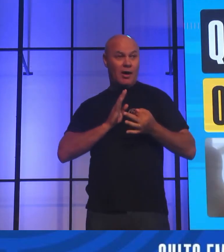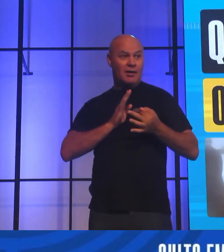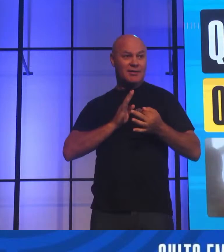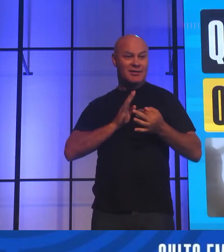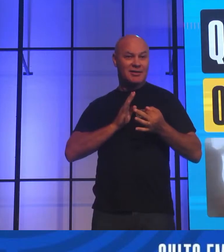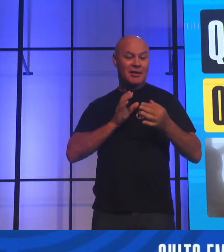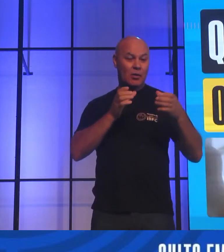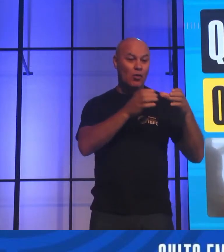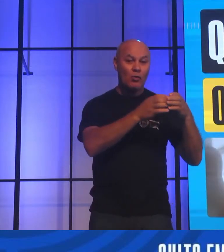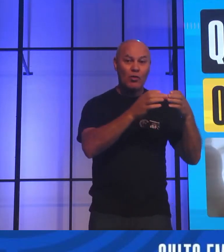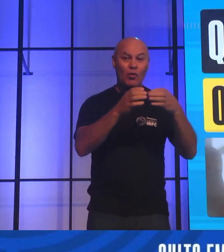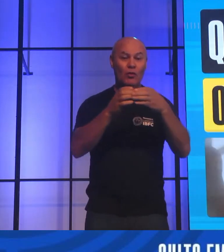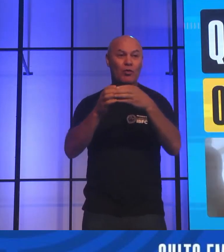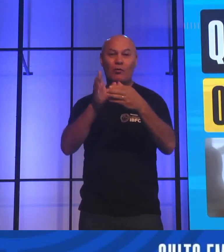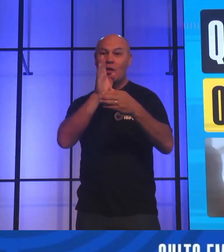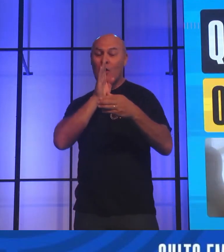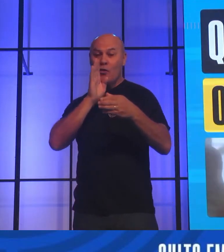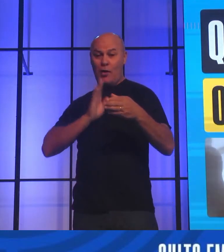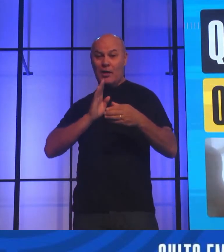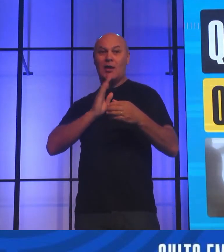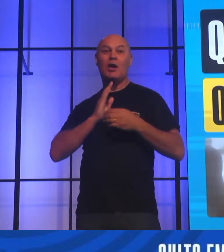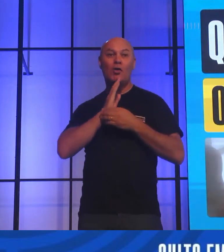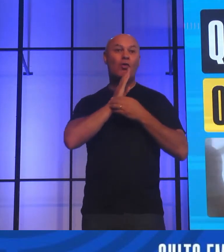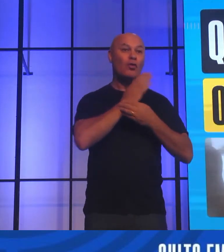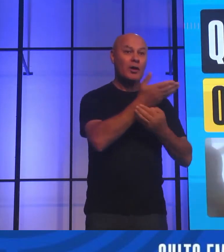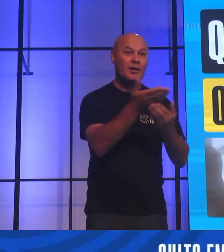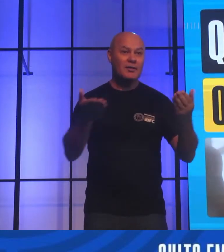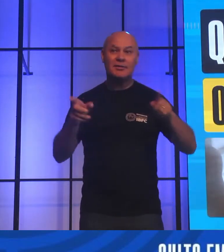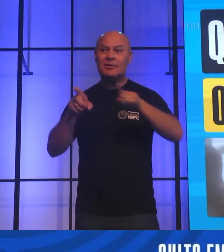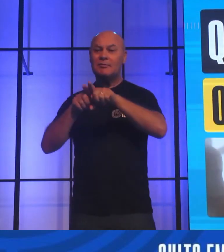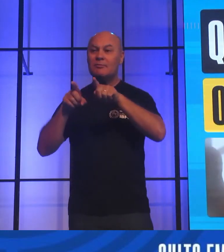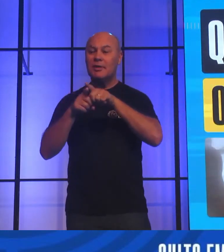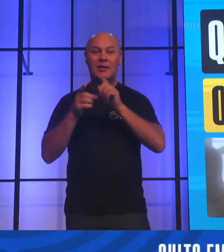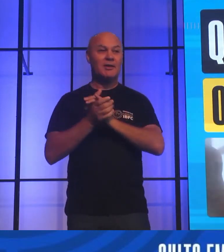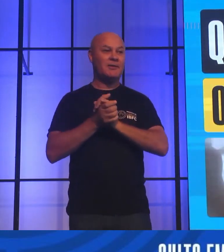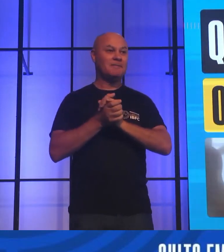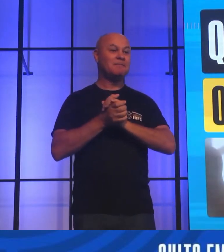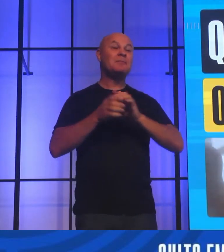E a verdade é que muitas vezes nós caminhamos